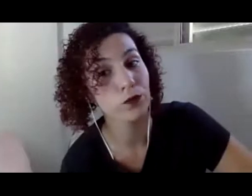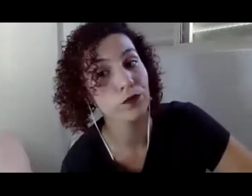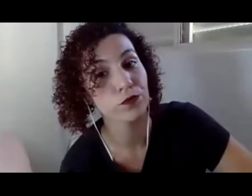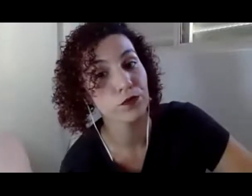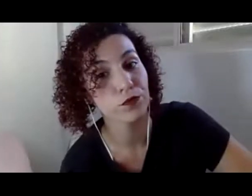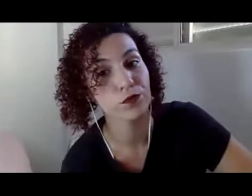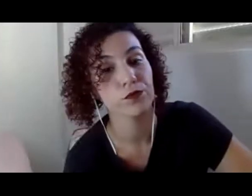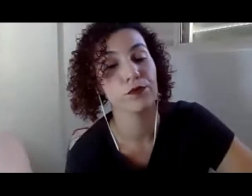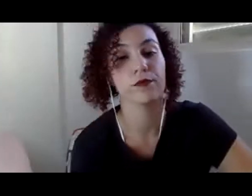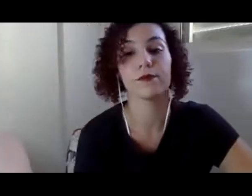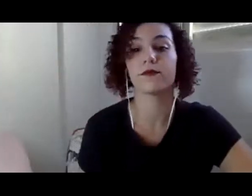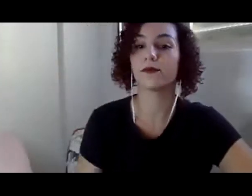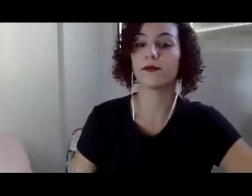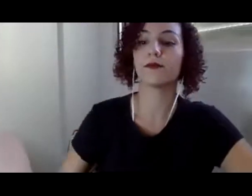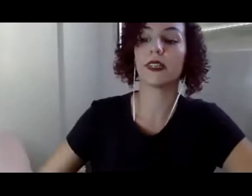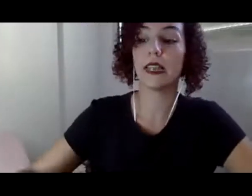carro.